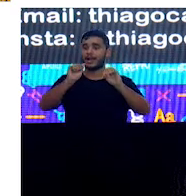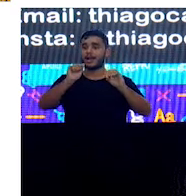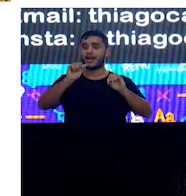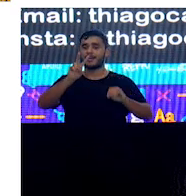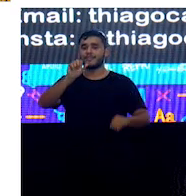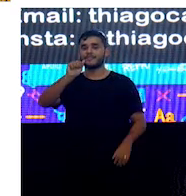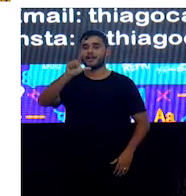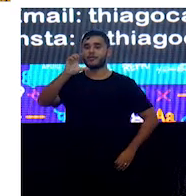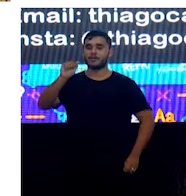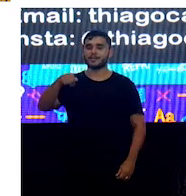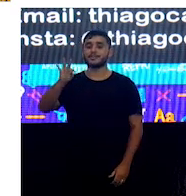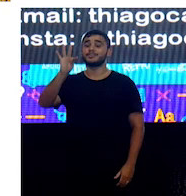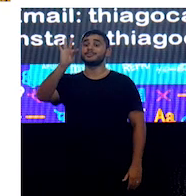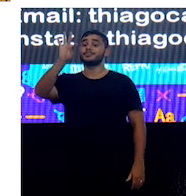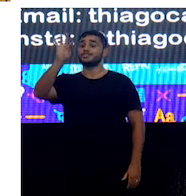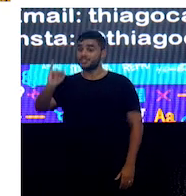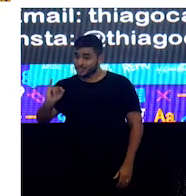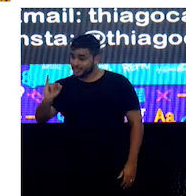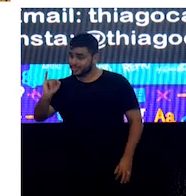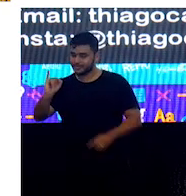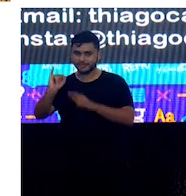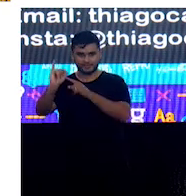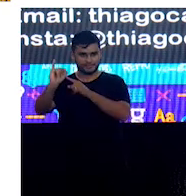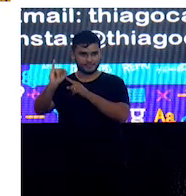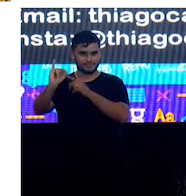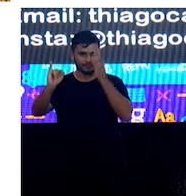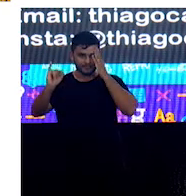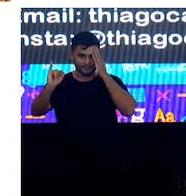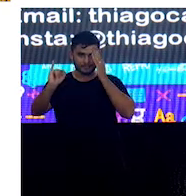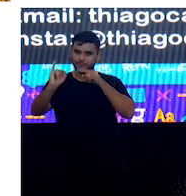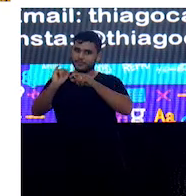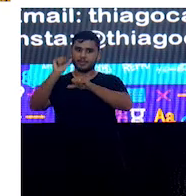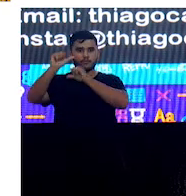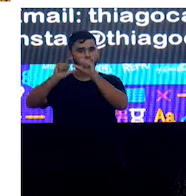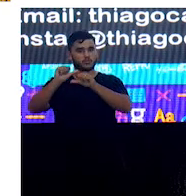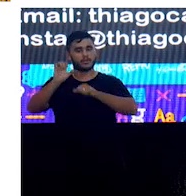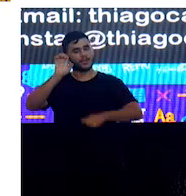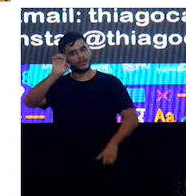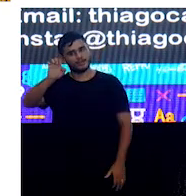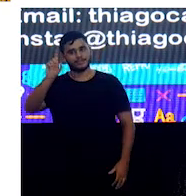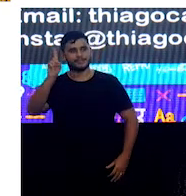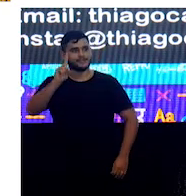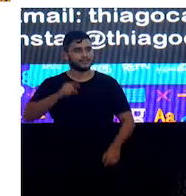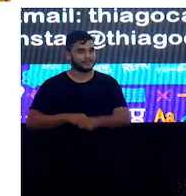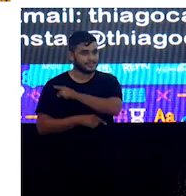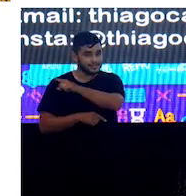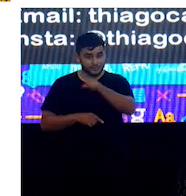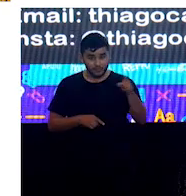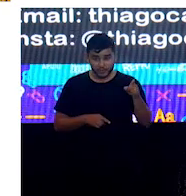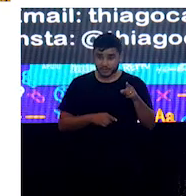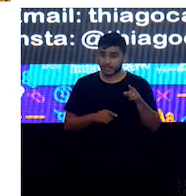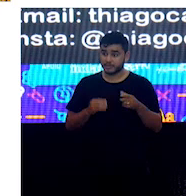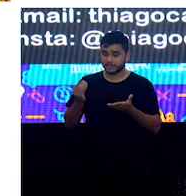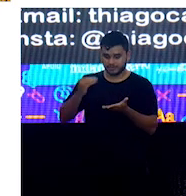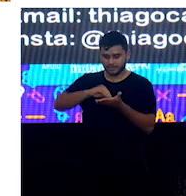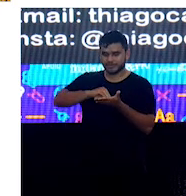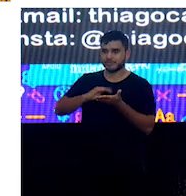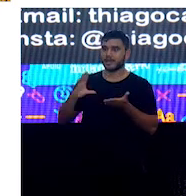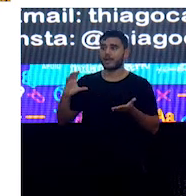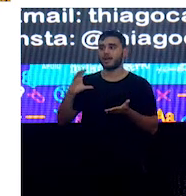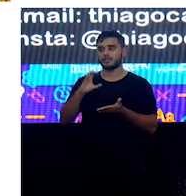meu nome com E. Se você escrever meu nome com E, eu desejo a você apenas um